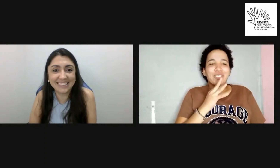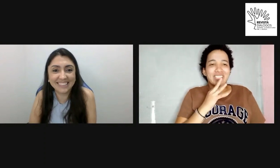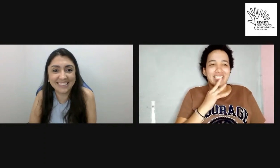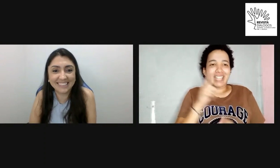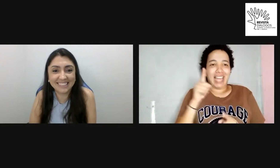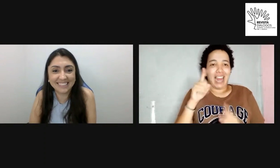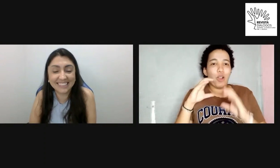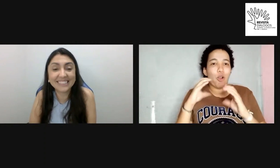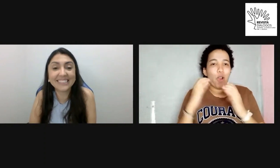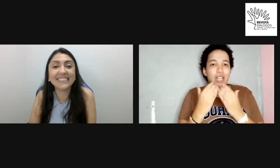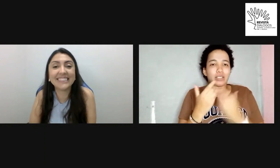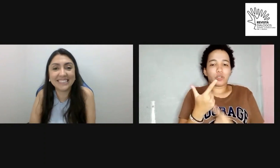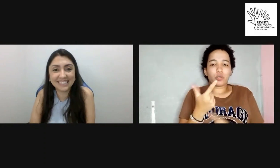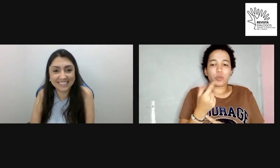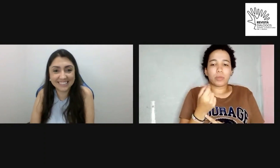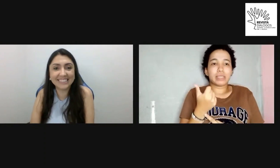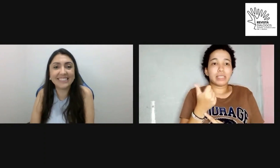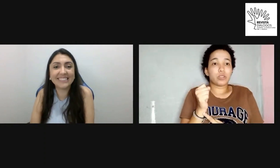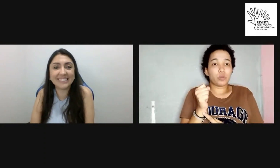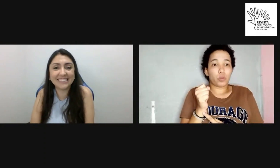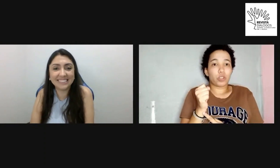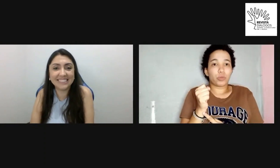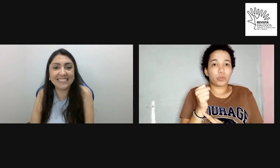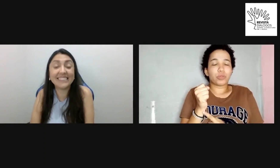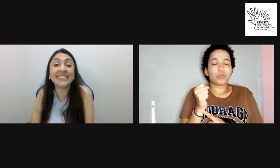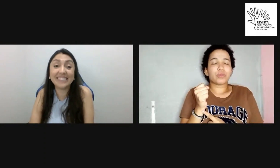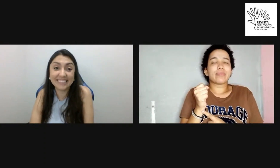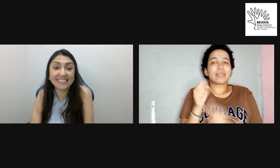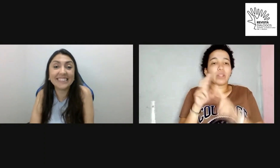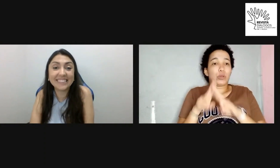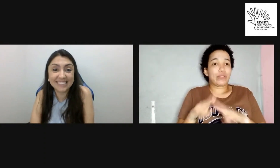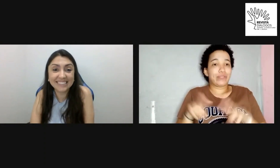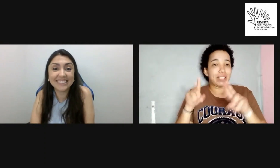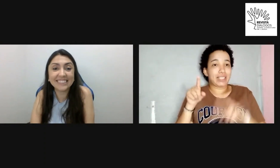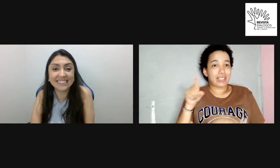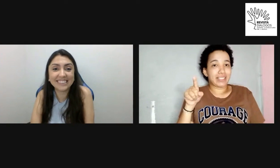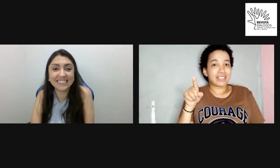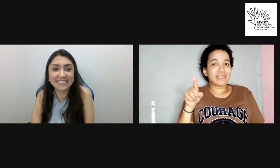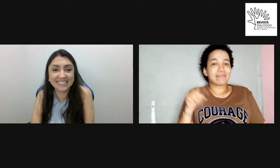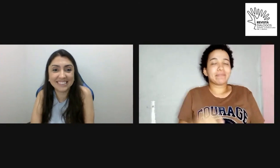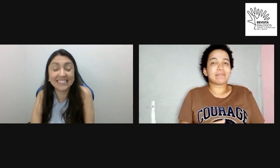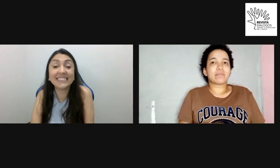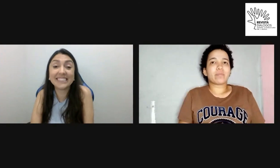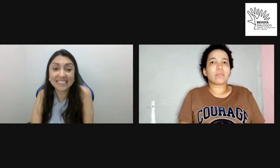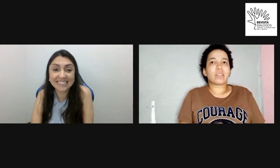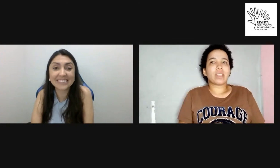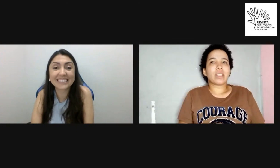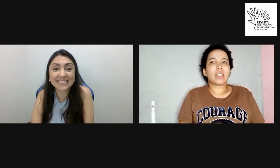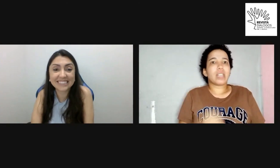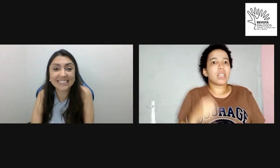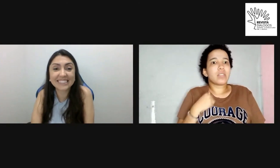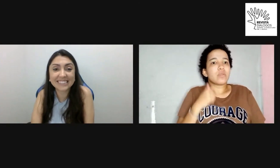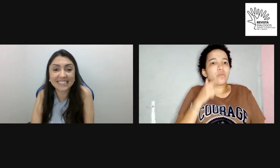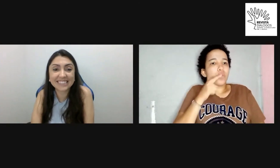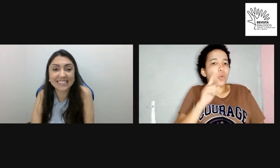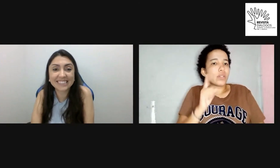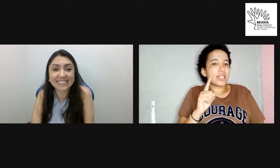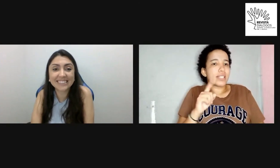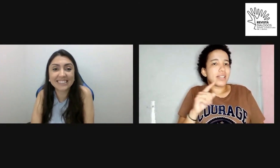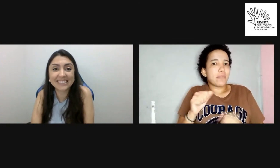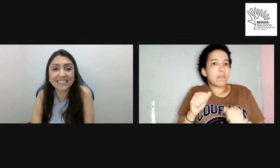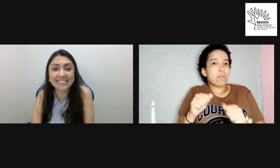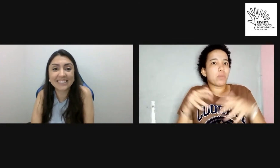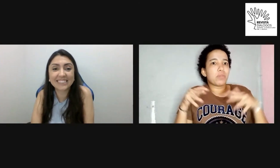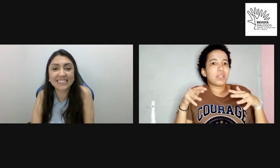Minha primeira experiência foi em 2018, no congresso da UFSC. Eu nunca havia